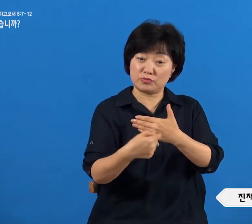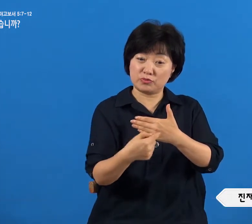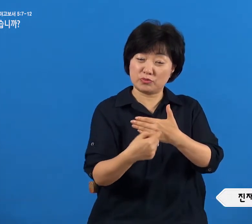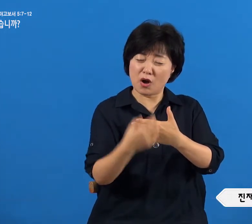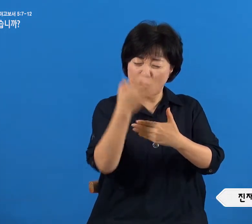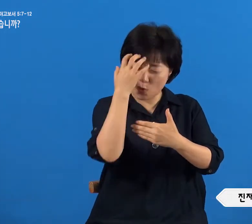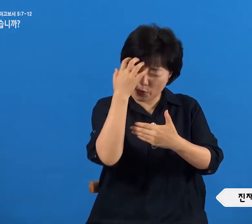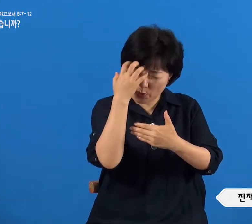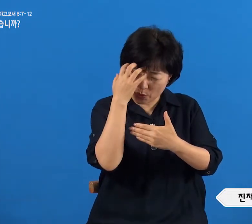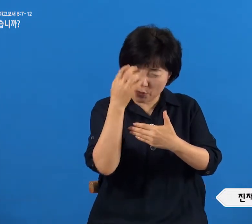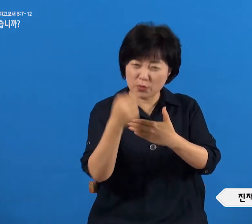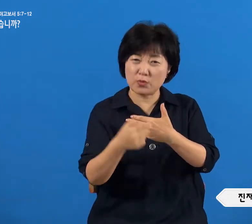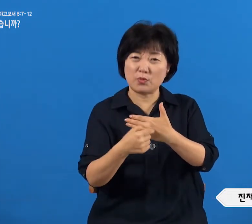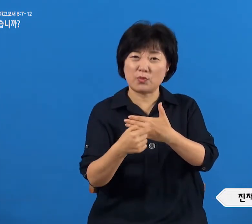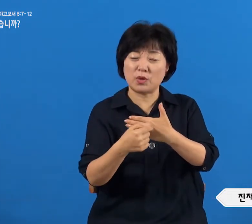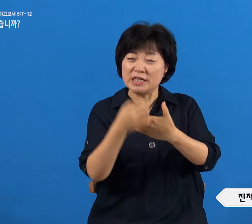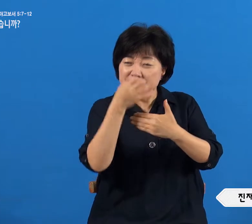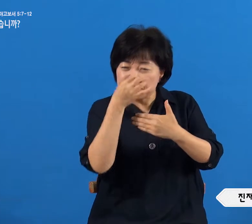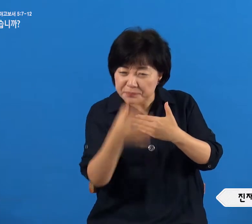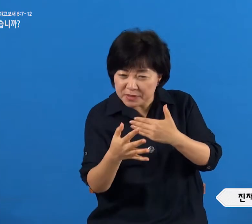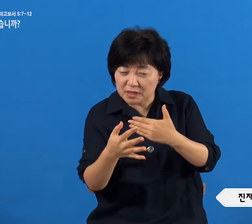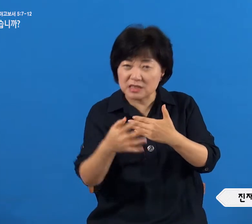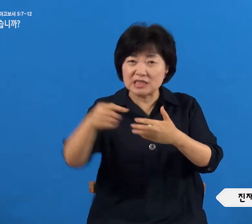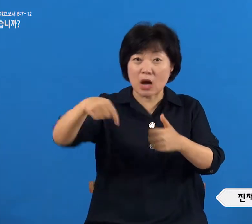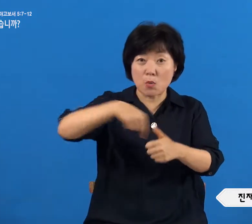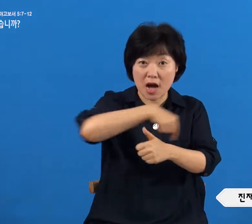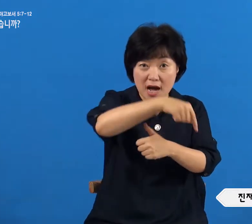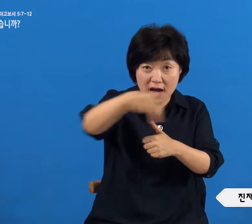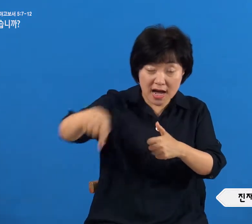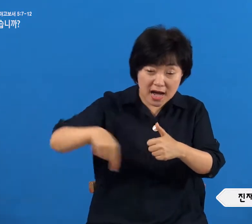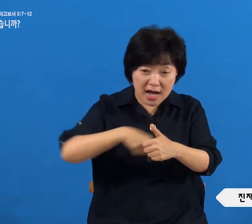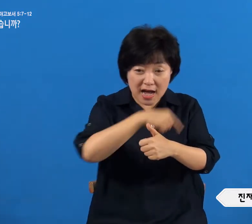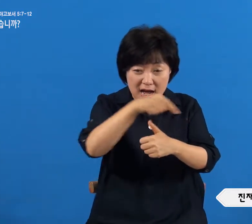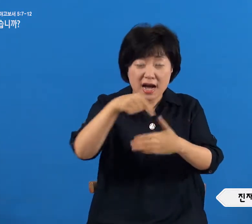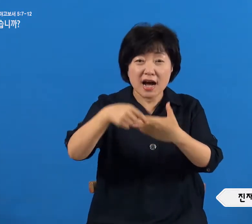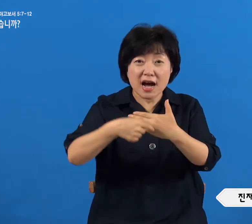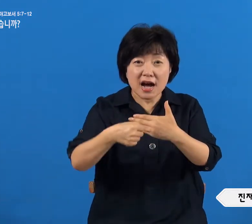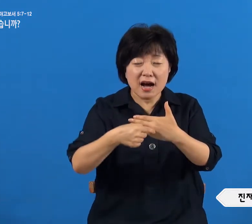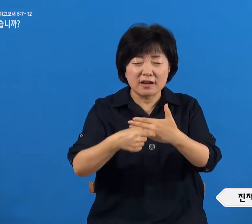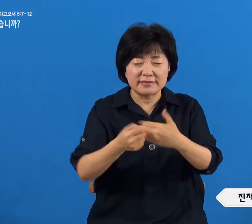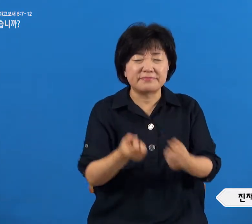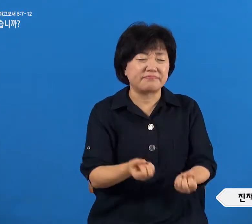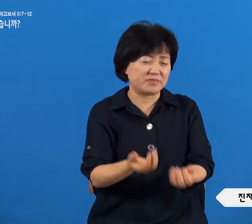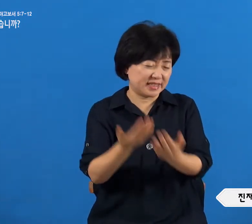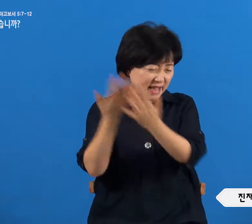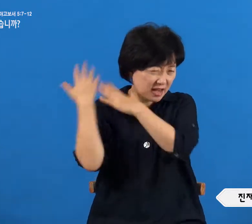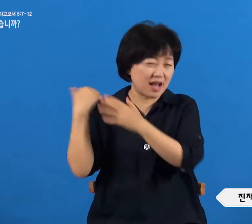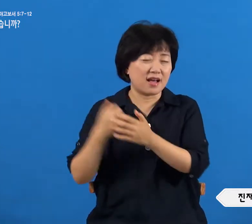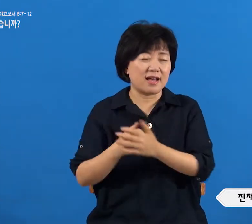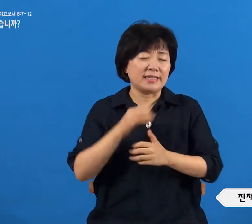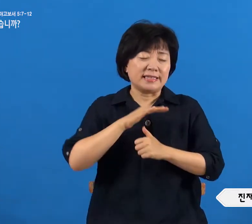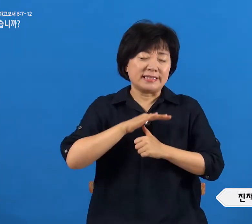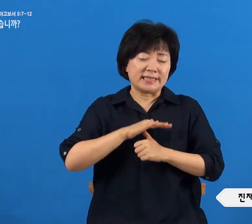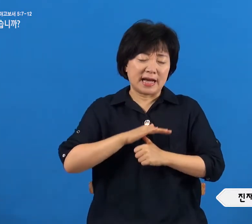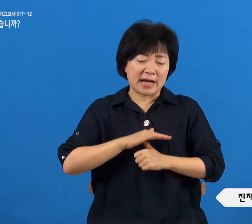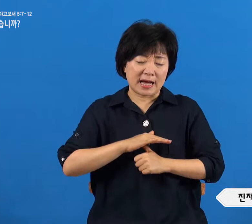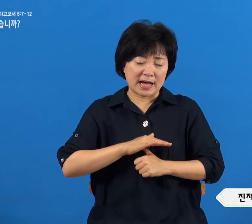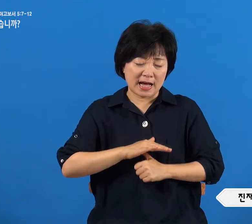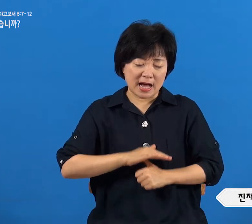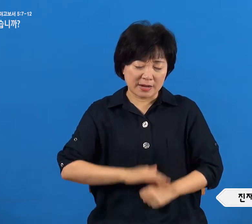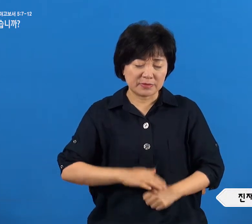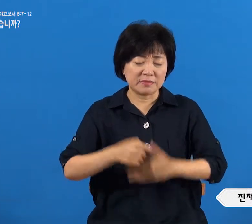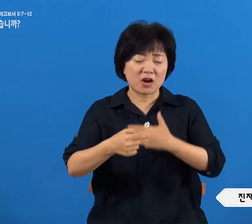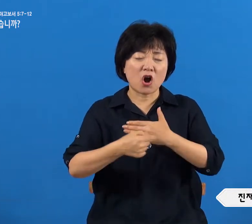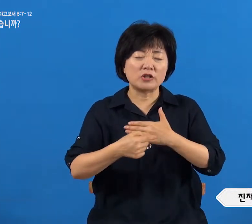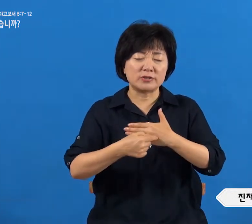있는 고통은, 힘든 고난의 상황은 지나갑니다. 견뎌냅니다. 참고 있습니다.